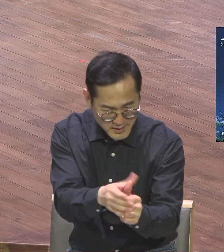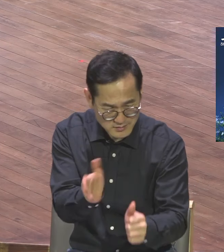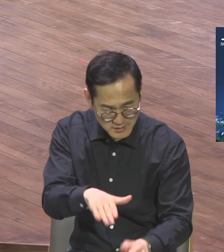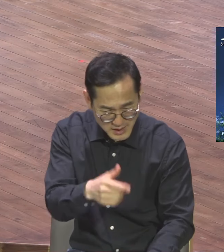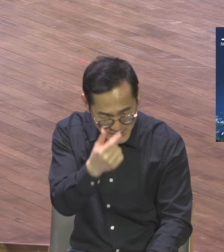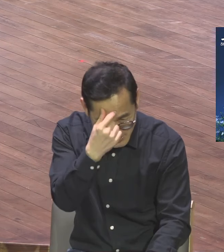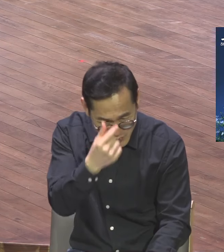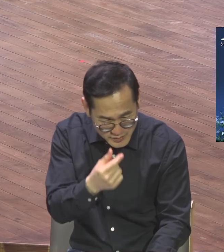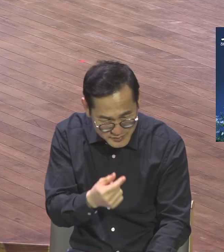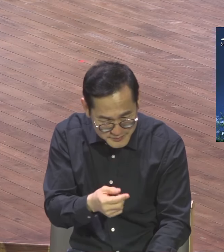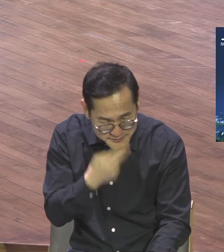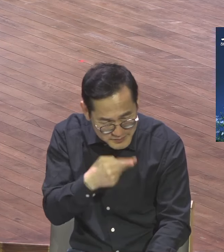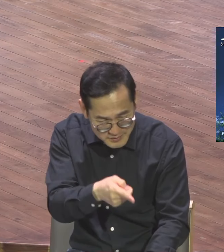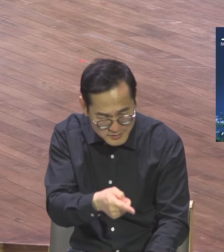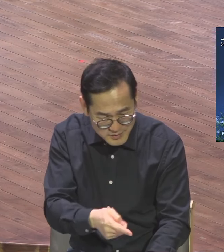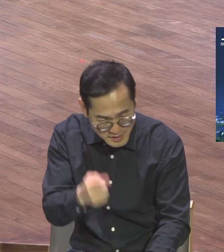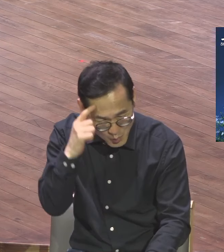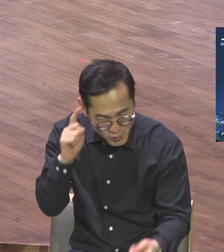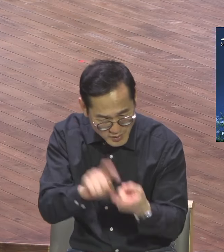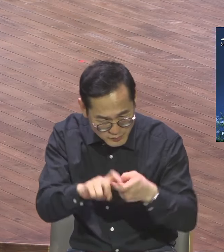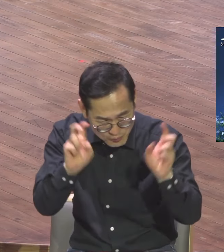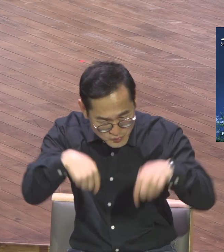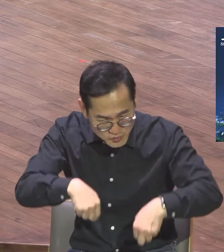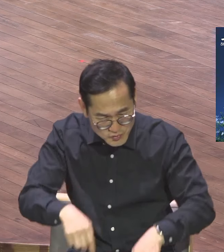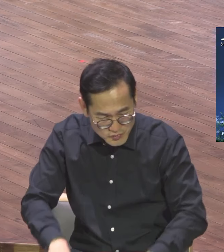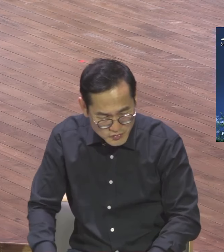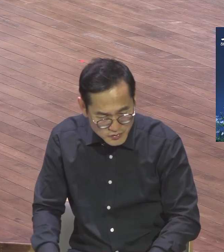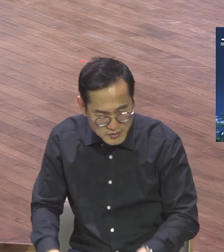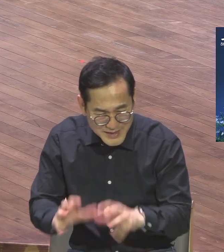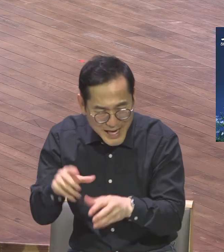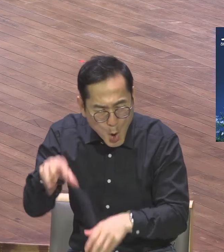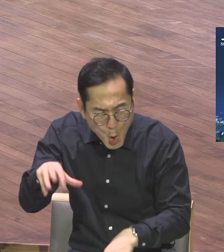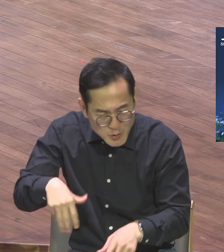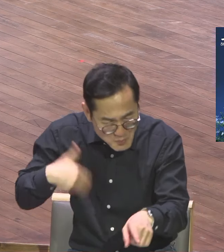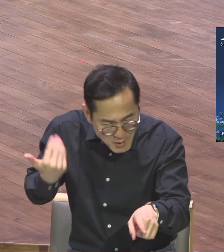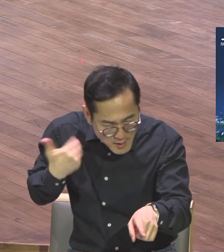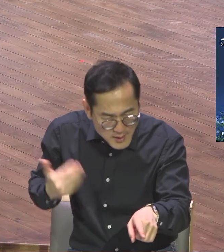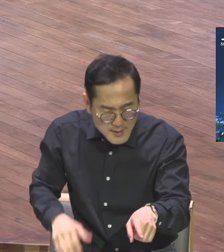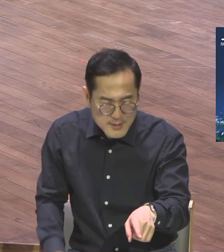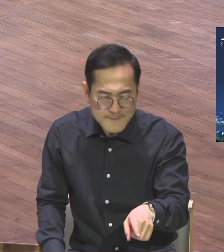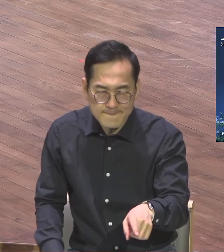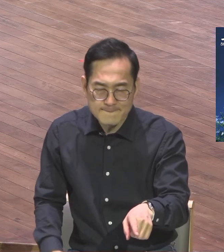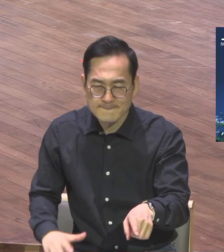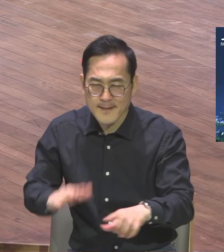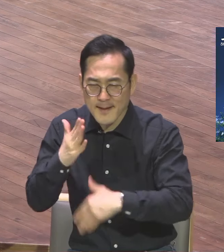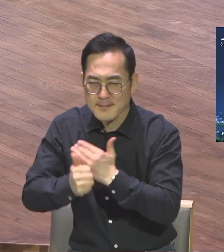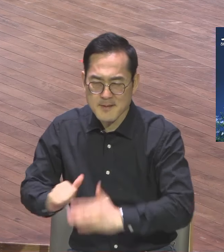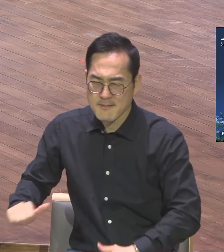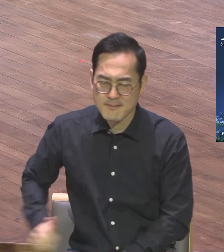쓰레기통 버리고 아무 관심이 없어. 어느 나라 뽑았는지도 몰라.